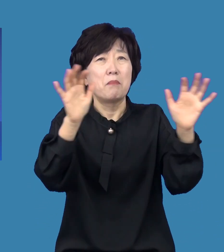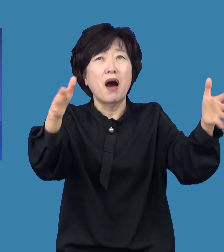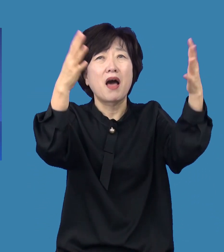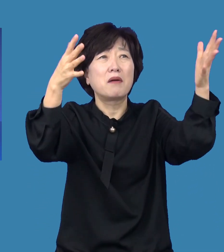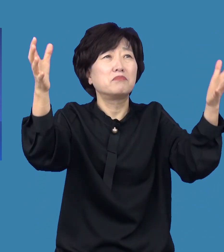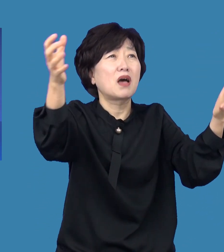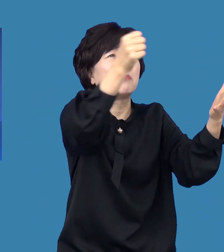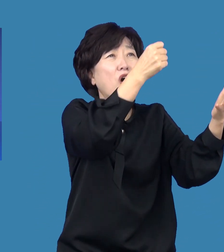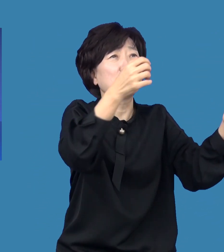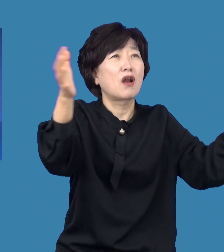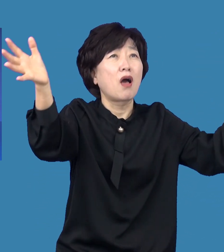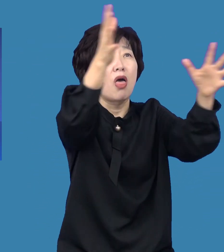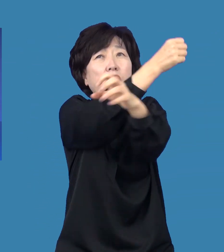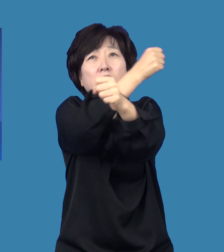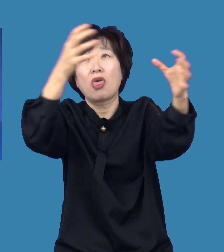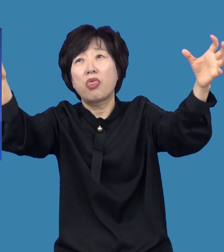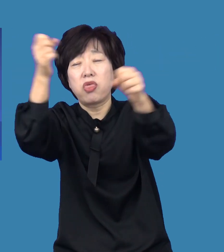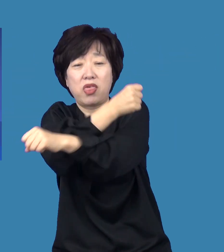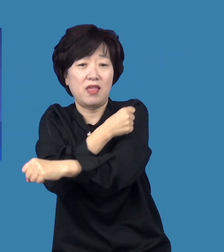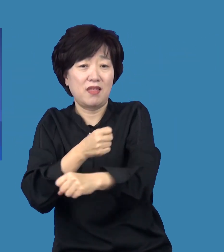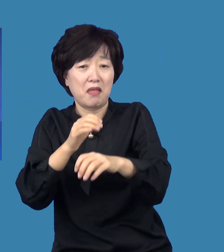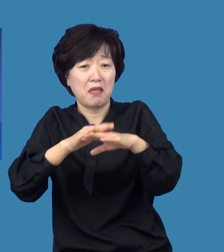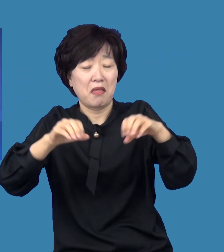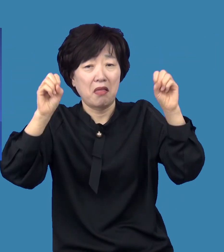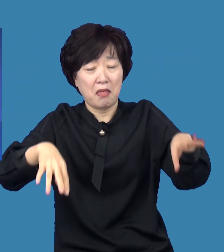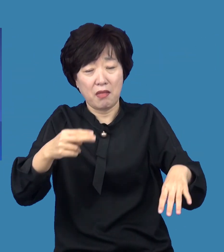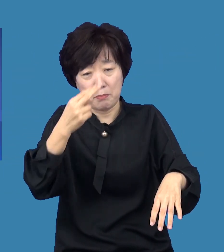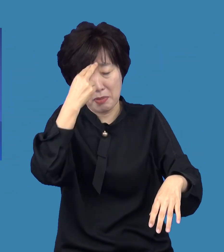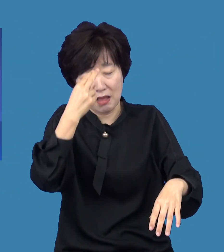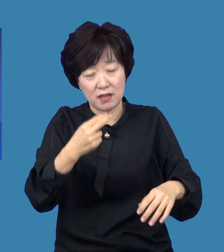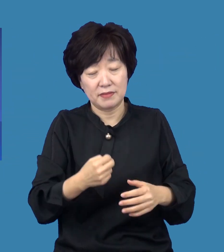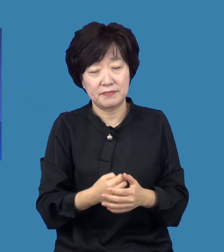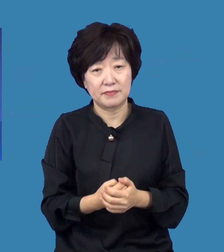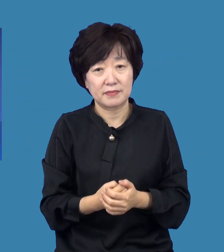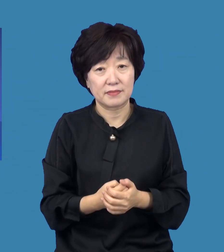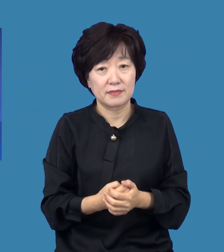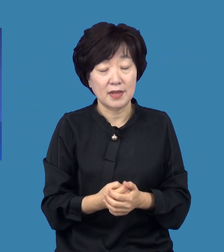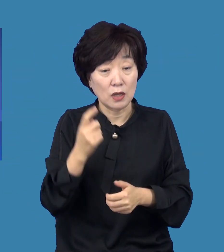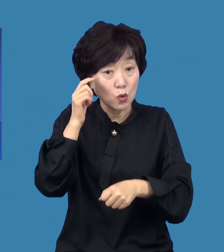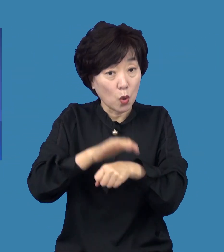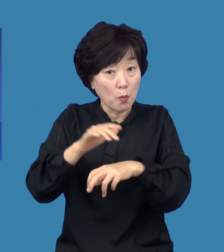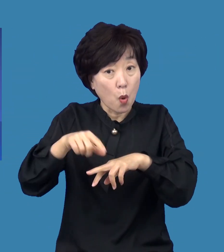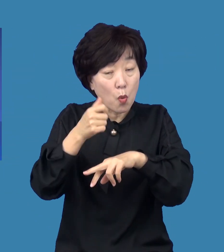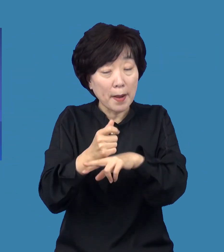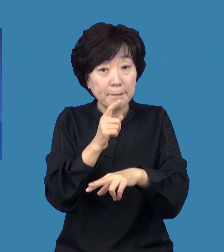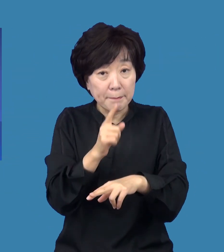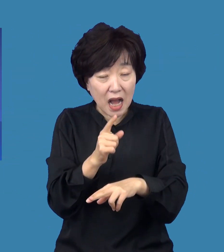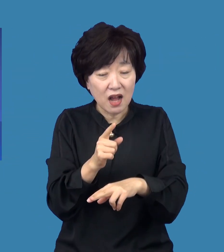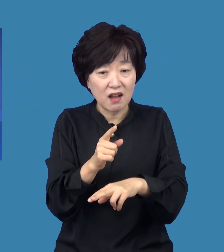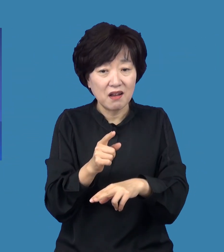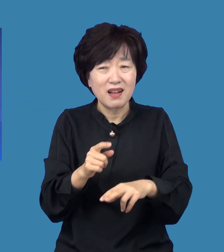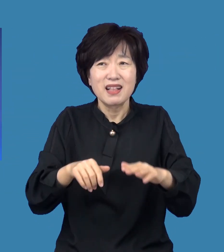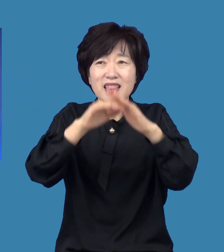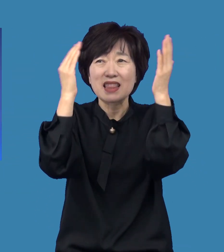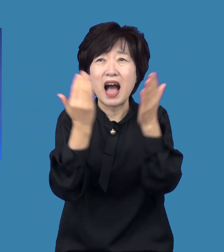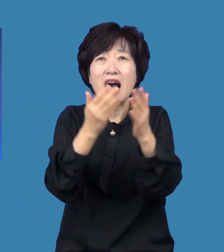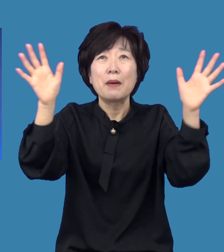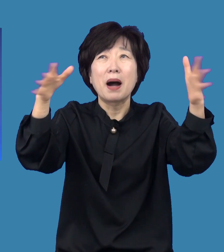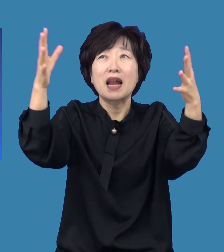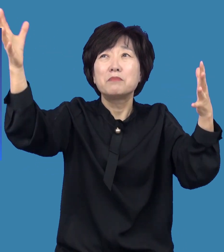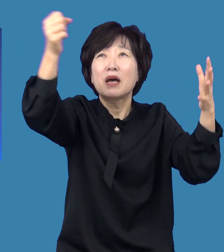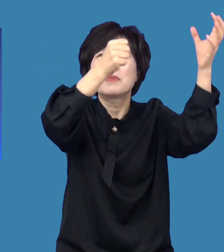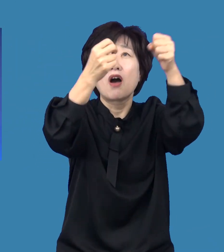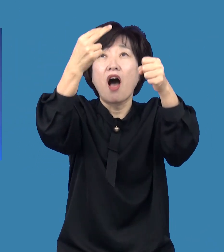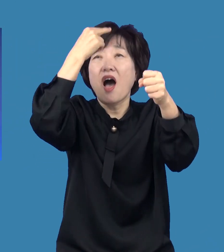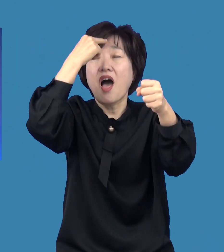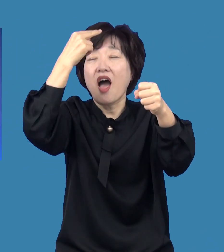보면 솔로몬이 성경에서 뭐라고 얘기하냐면 해 아래에서 행해지는 모든 것이 다 바람 잡는 것처럼 헛되대요. 해 아래라고 하는